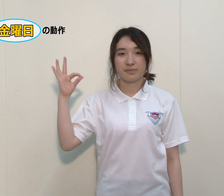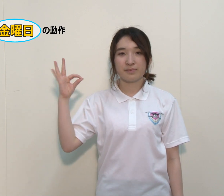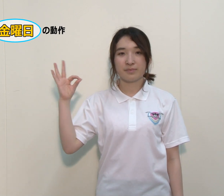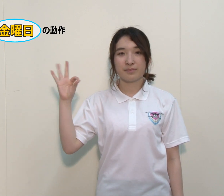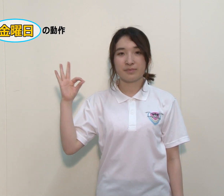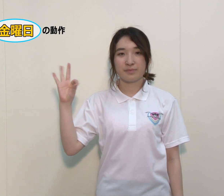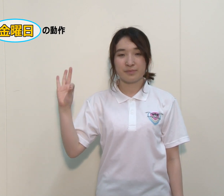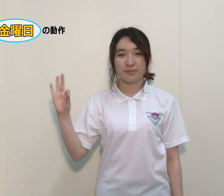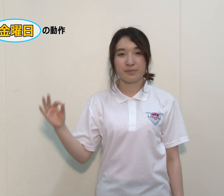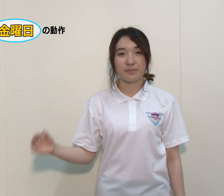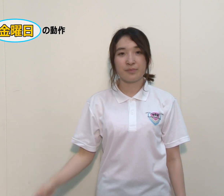金曜日